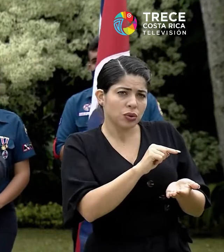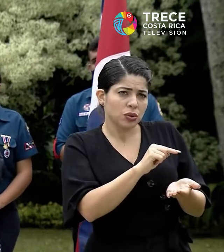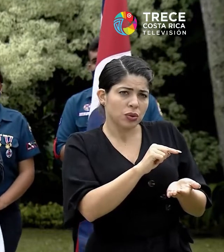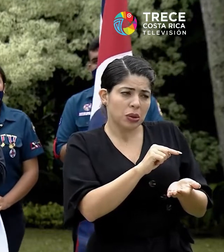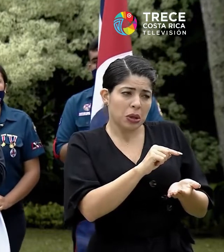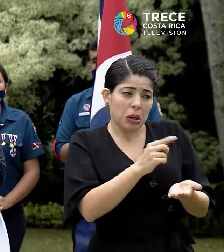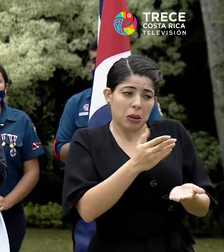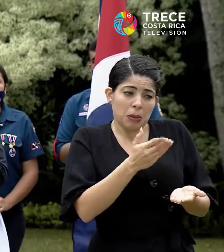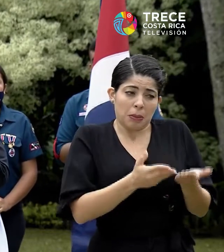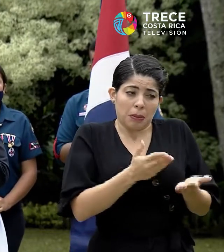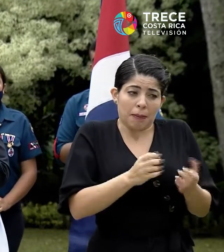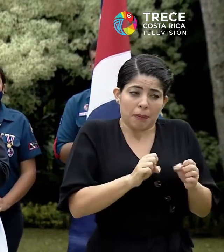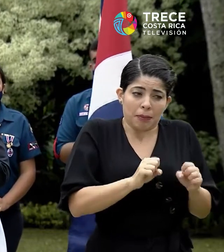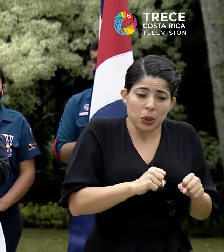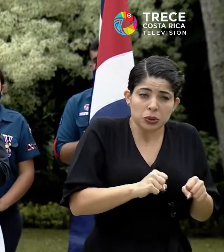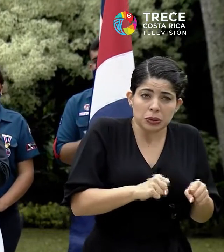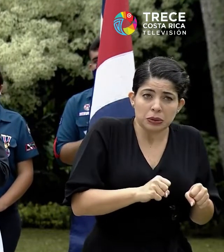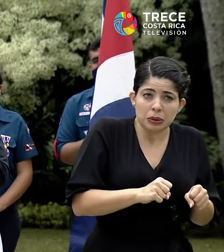donde probablemente